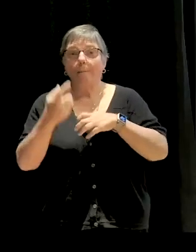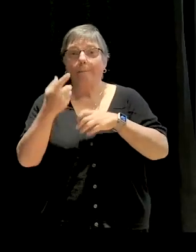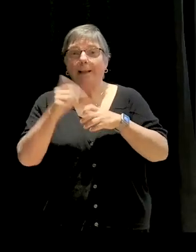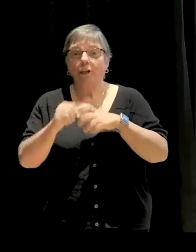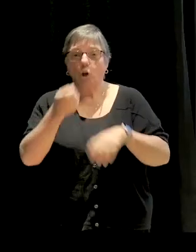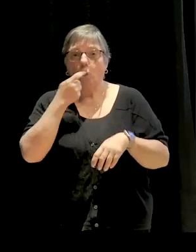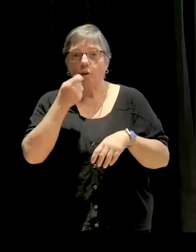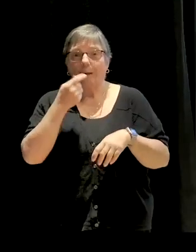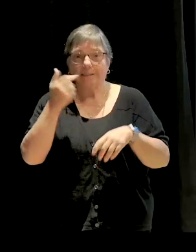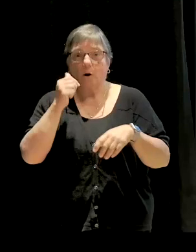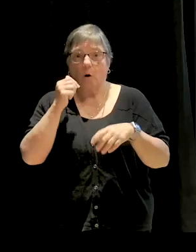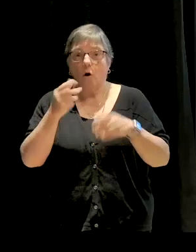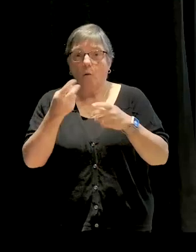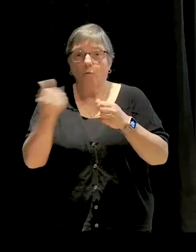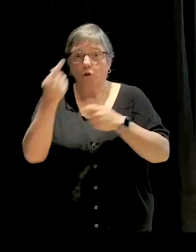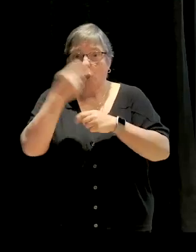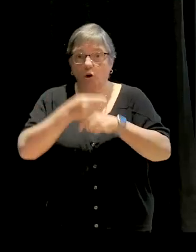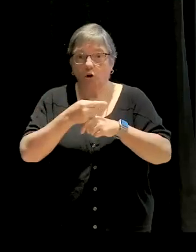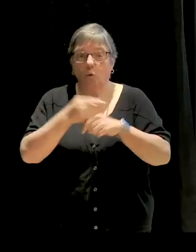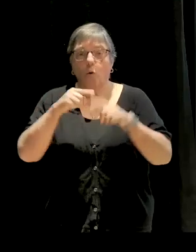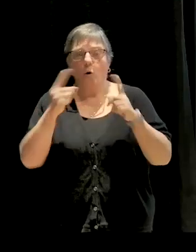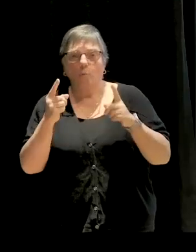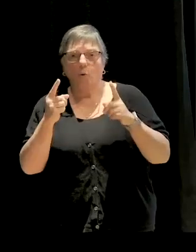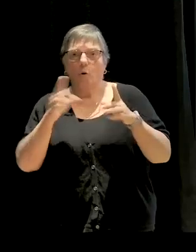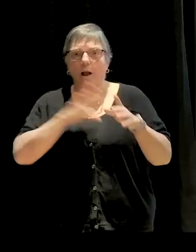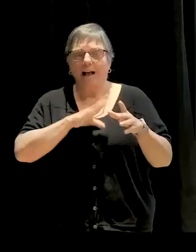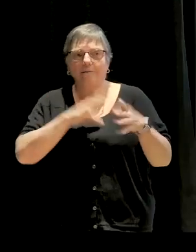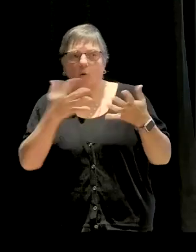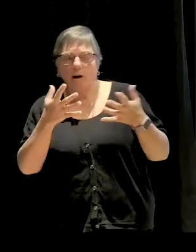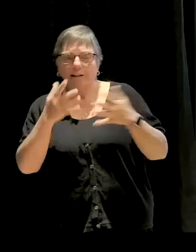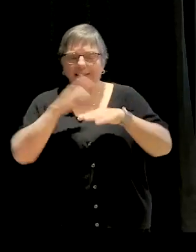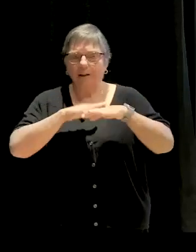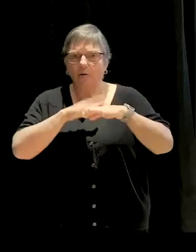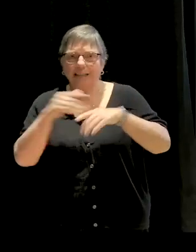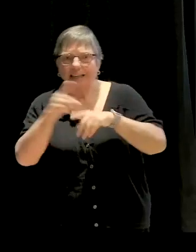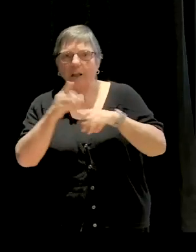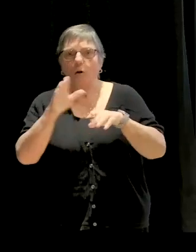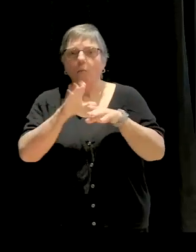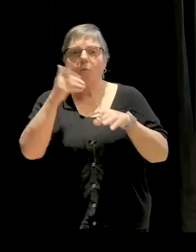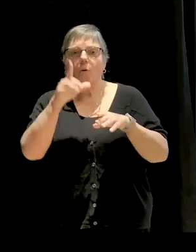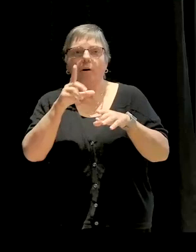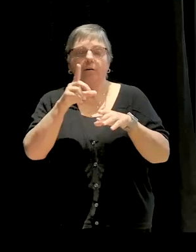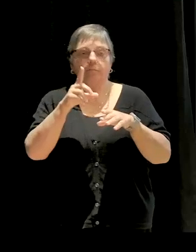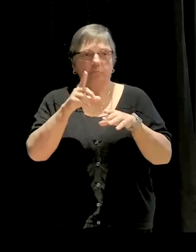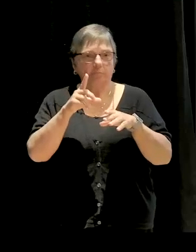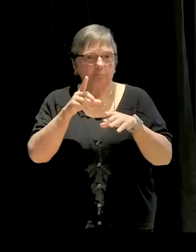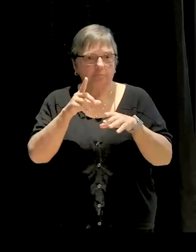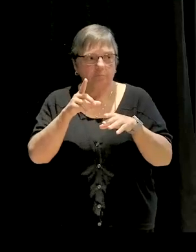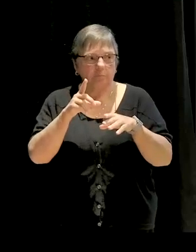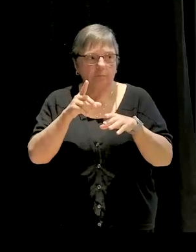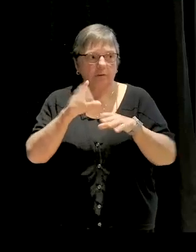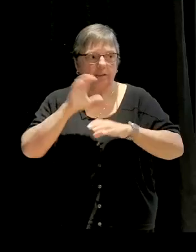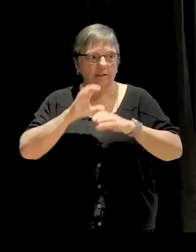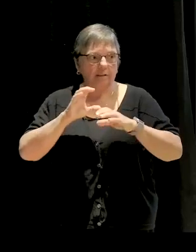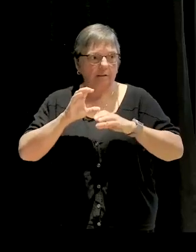de recevoir des informations sur le chemsex, d'optimiser la santé sexuelle par les dépistages TSS, par la prescription de la PrEP, mais aussi